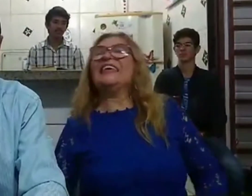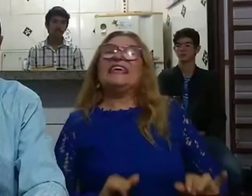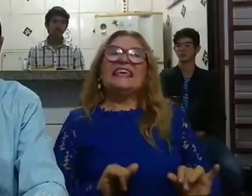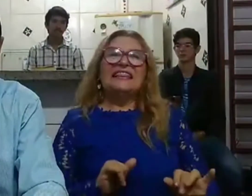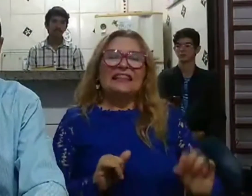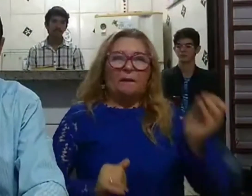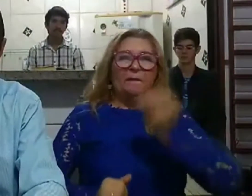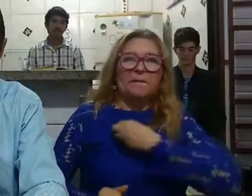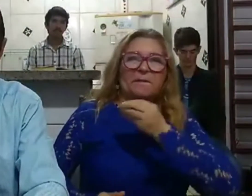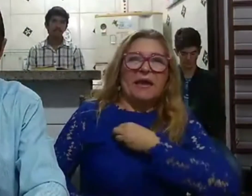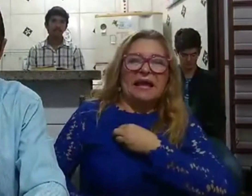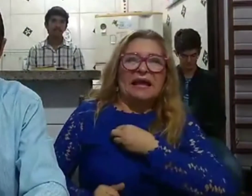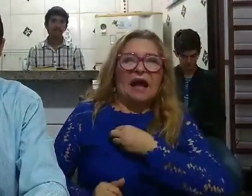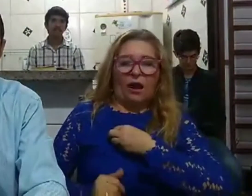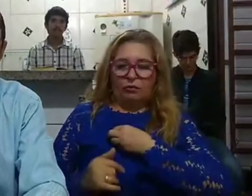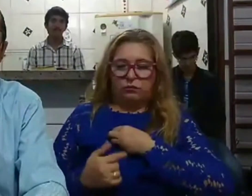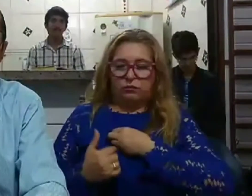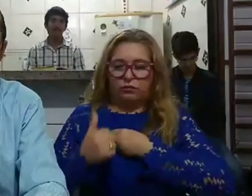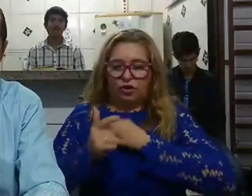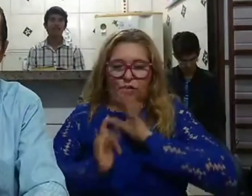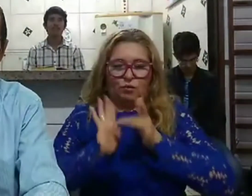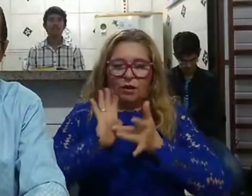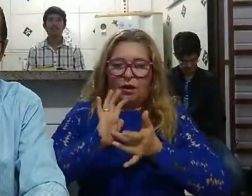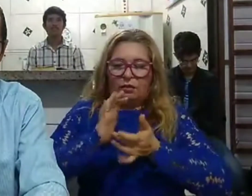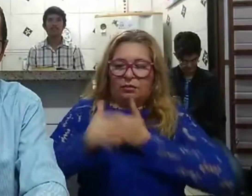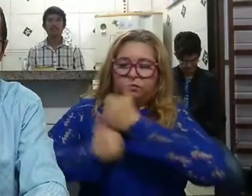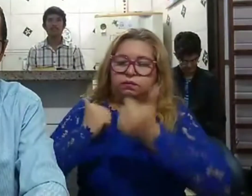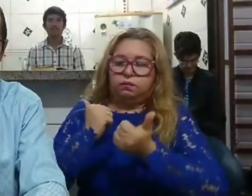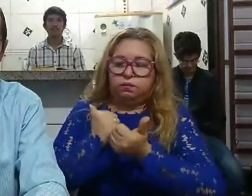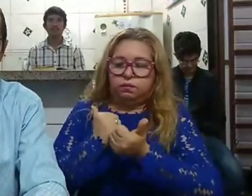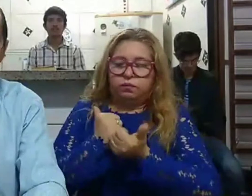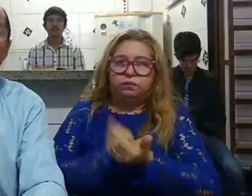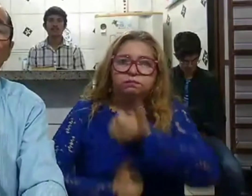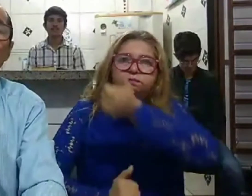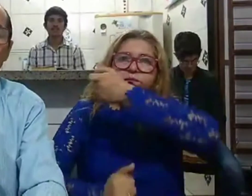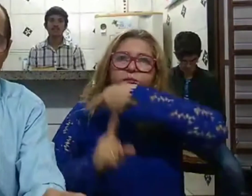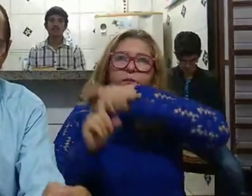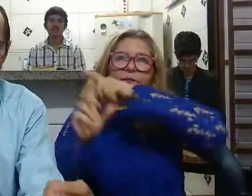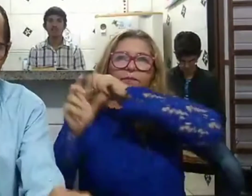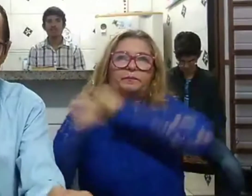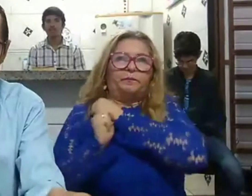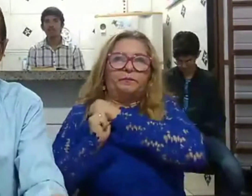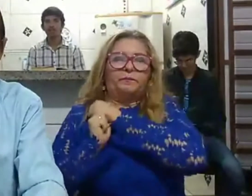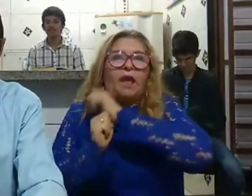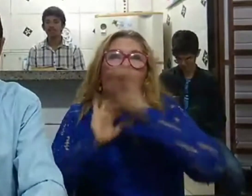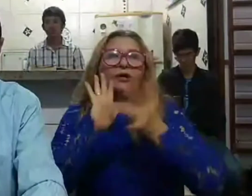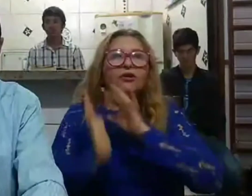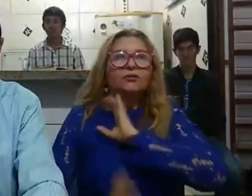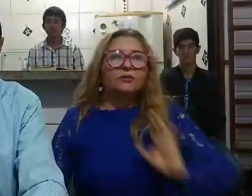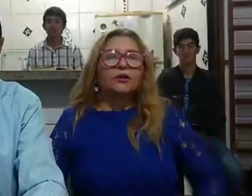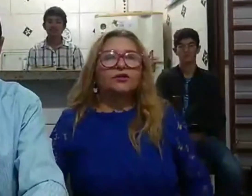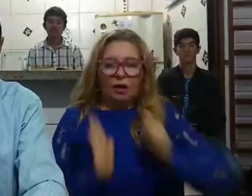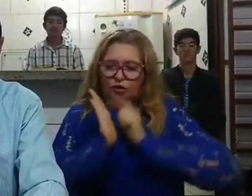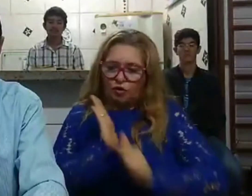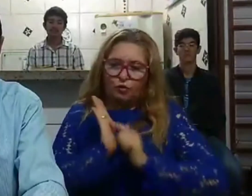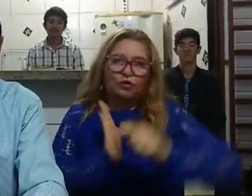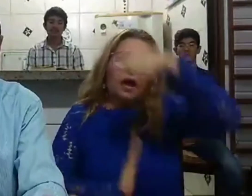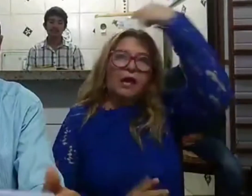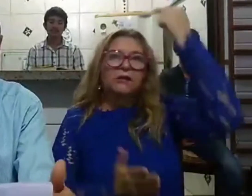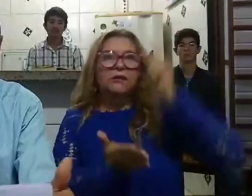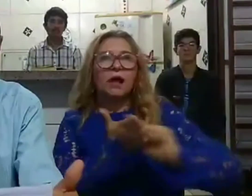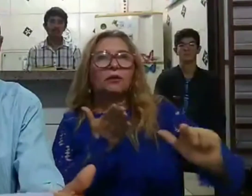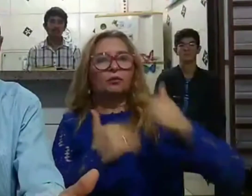no lugar do pecador para salvá-lo das suas ofensas. O justo, o Senhor Jesus Cristo, sofreu no